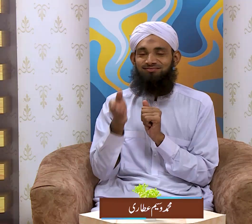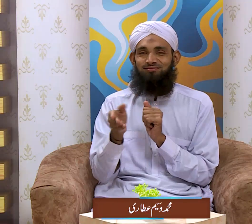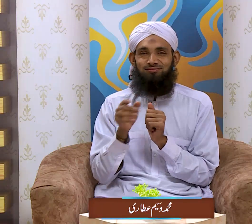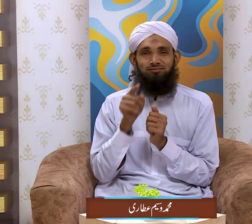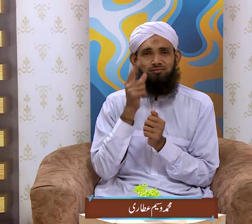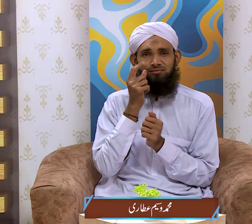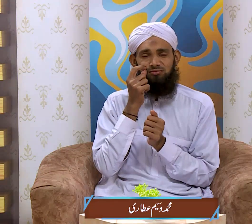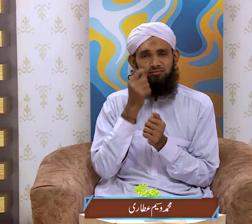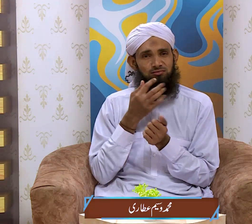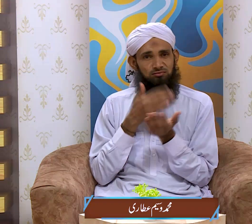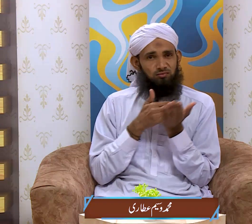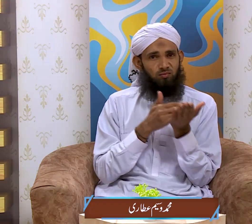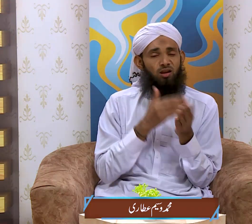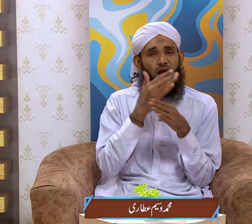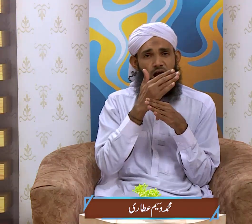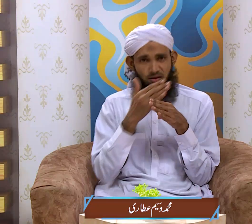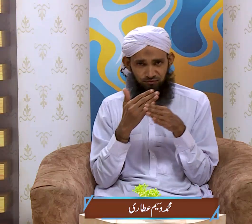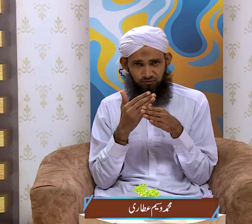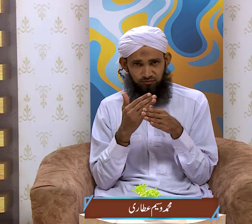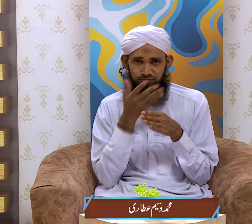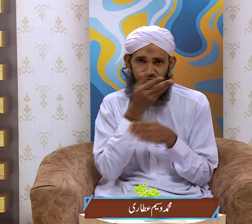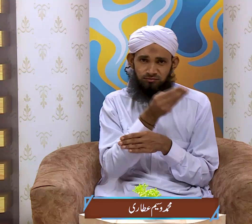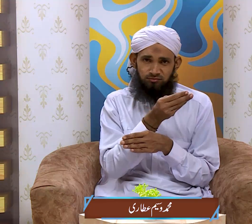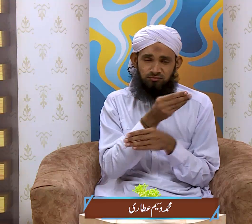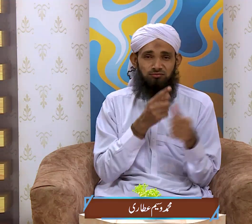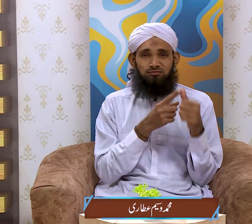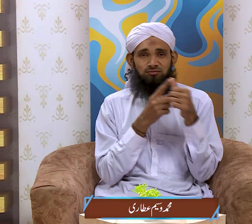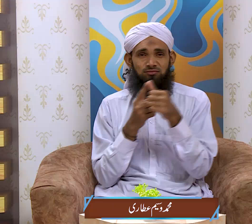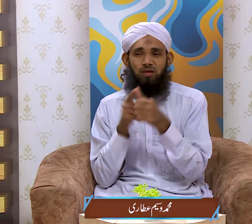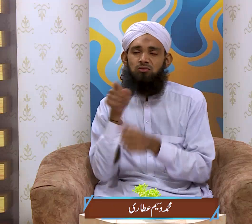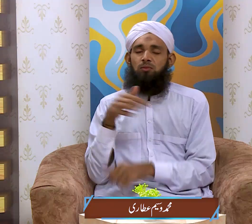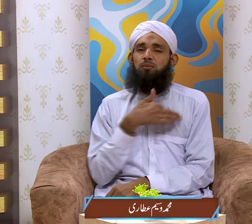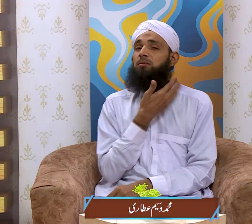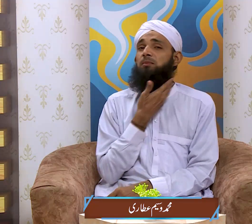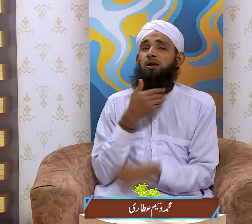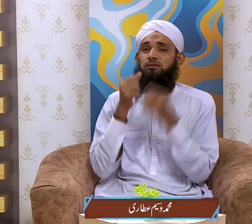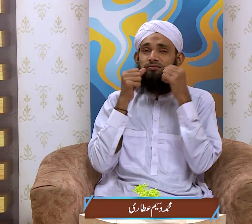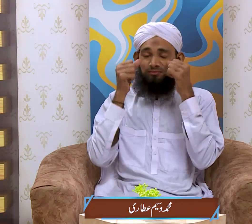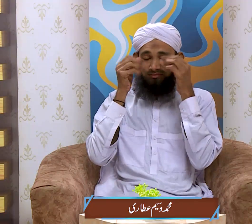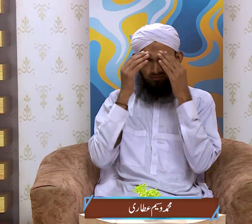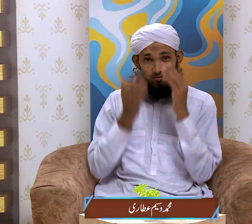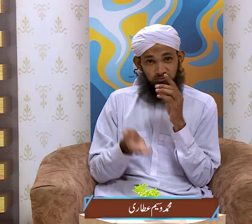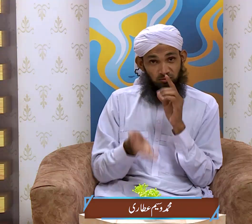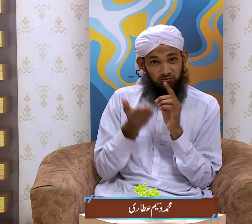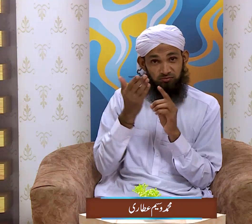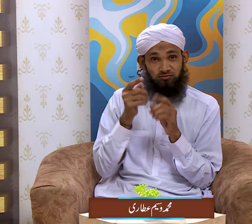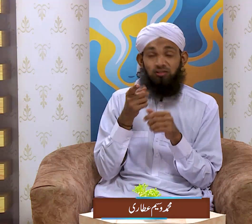کی نصف یعنی آدھا؟ فرمایا جتنا چاہو پڑھو، مگر زیادہ پڑھو گے تو بہتر